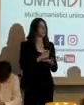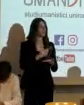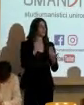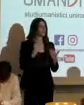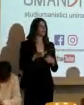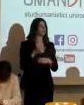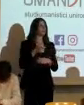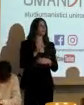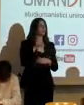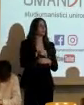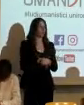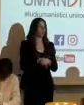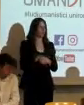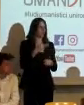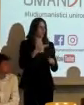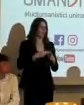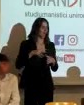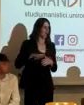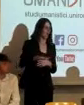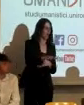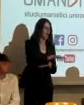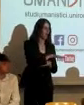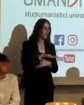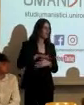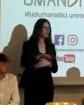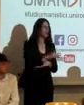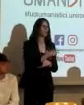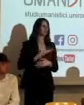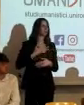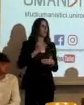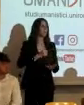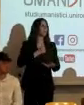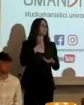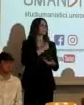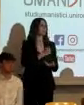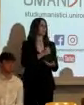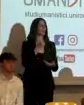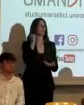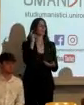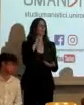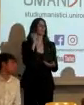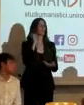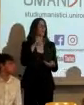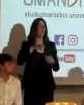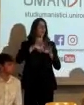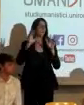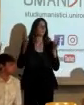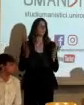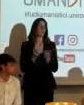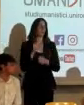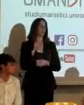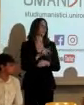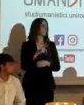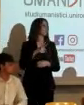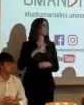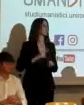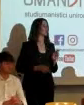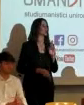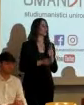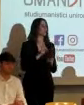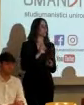significa maneggiare il patrimonio più straordinariamente ricco del mondo, ma allo stesso tempo significa per